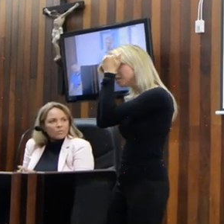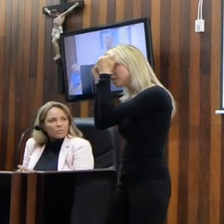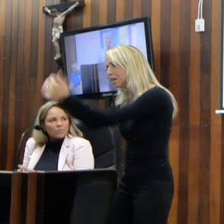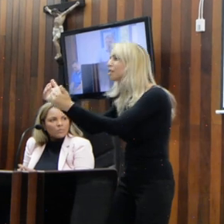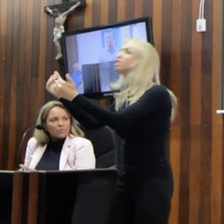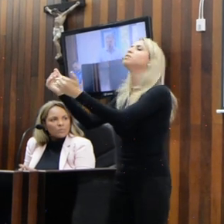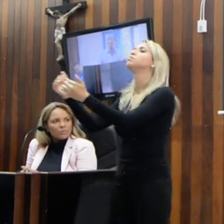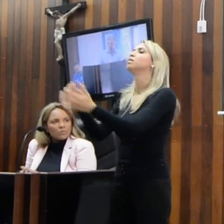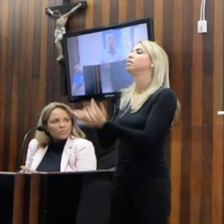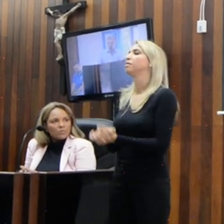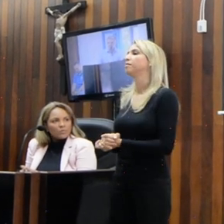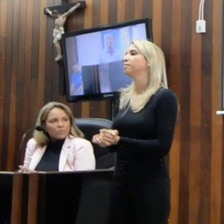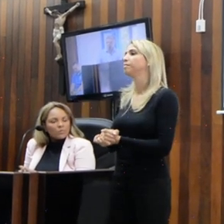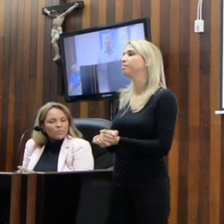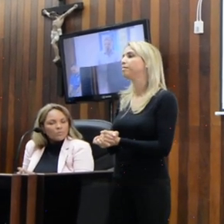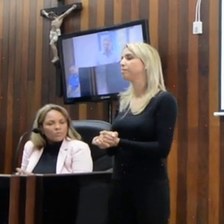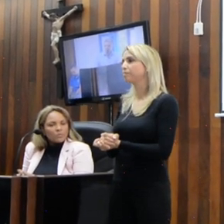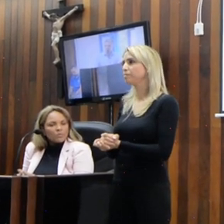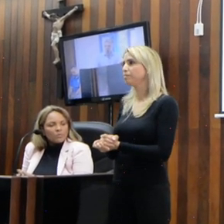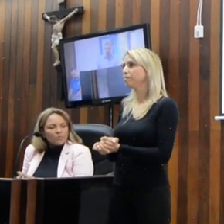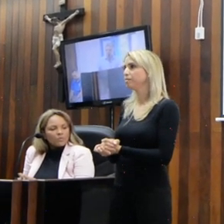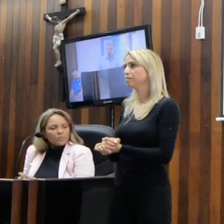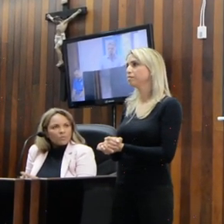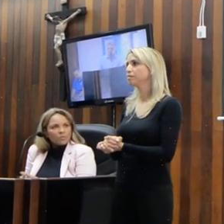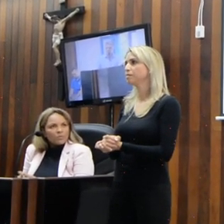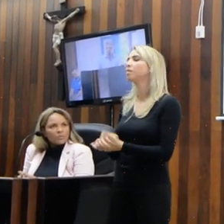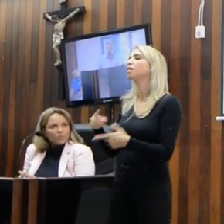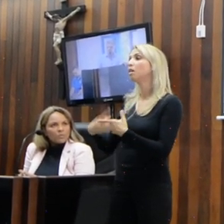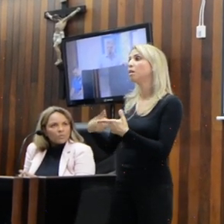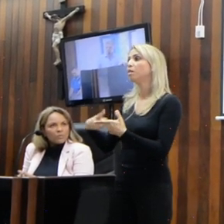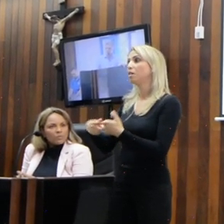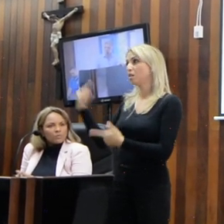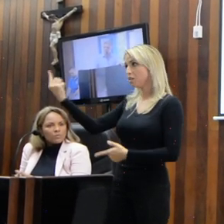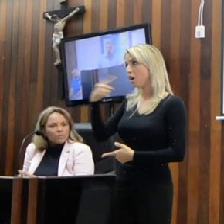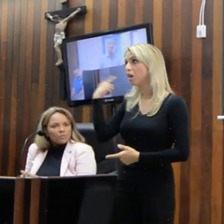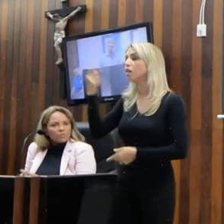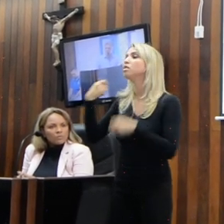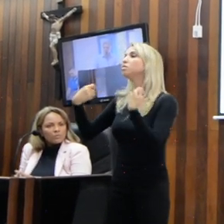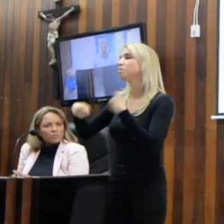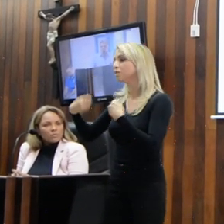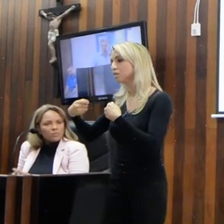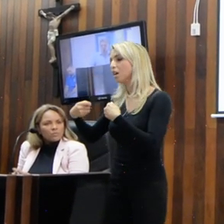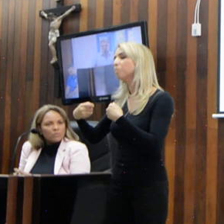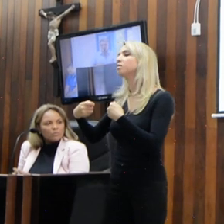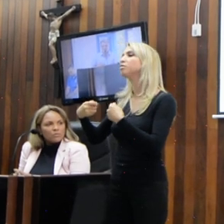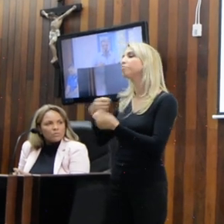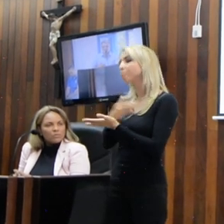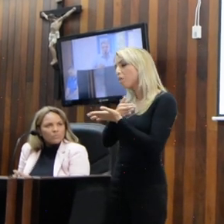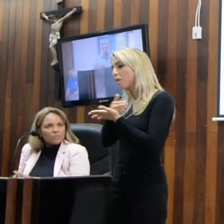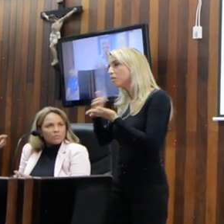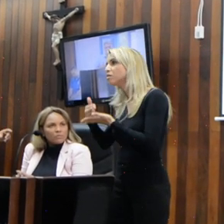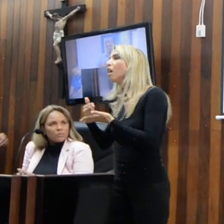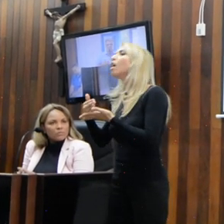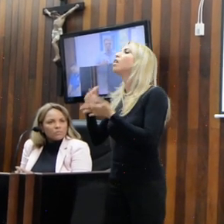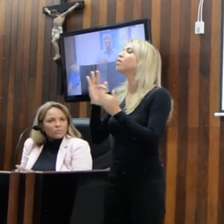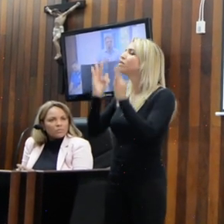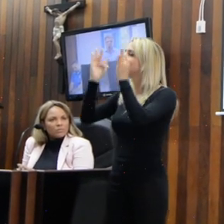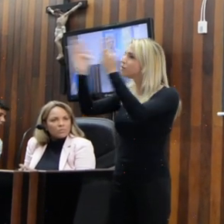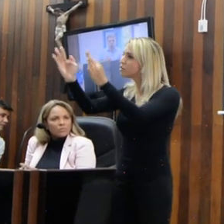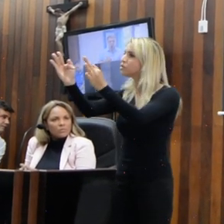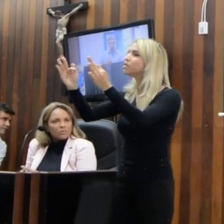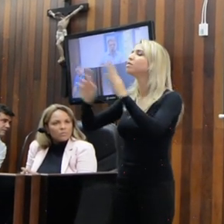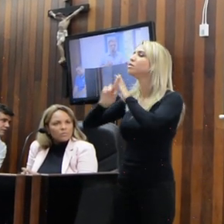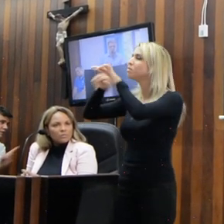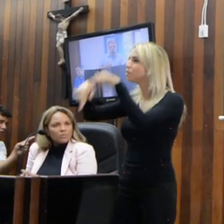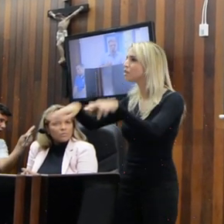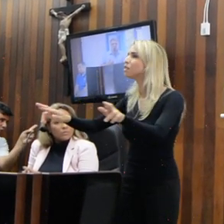respeitadas, porque a gente precisa continuar com essa esperança no coração de